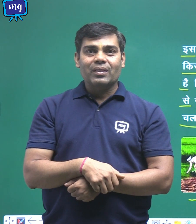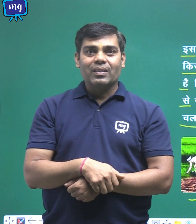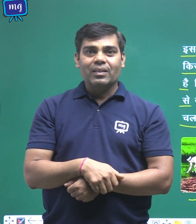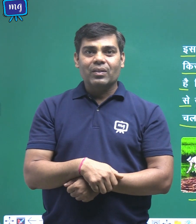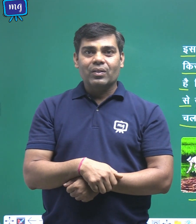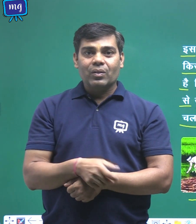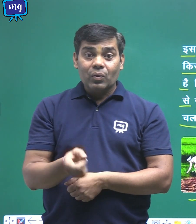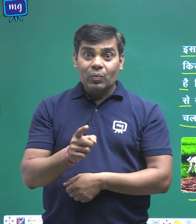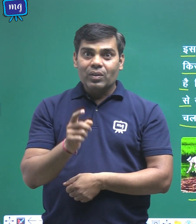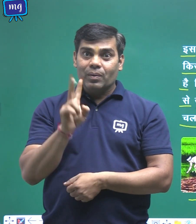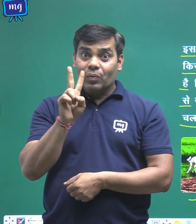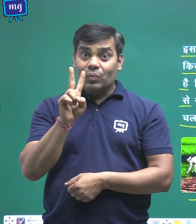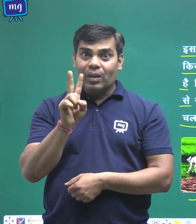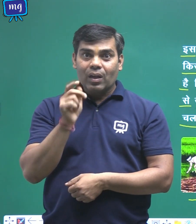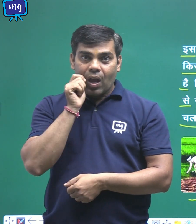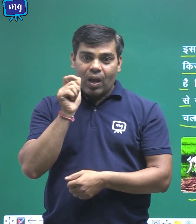दूसरा किसान